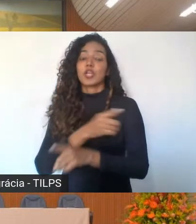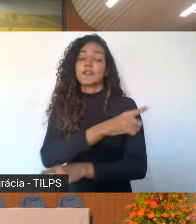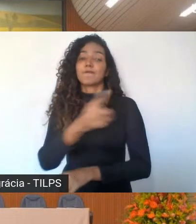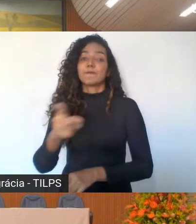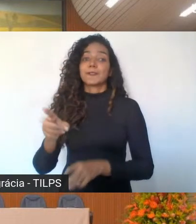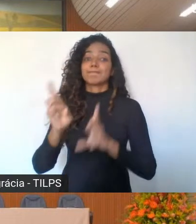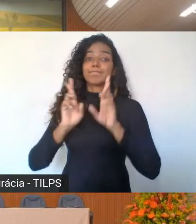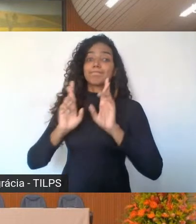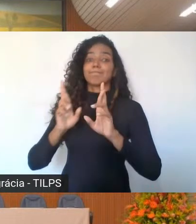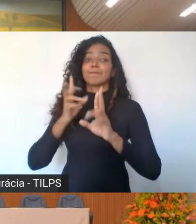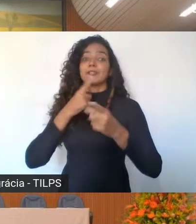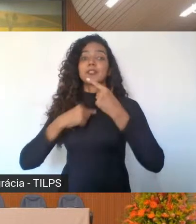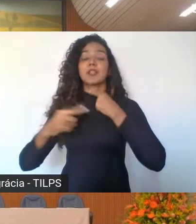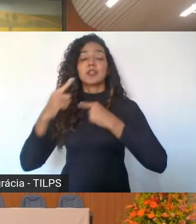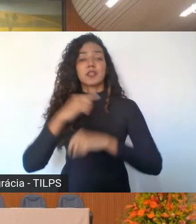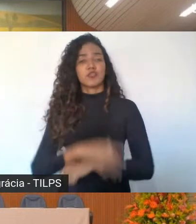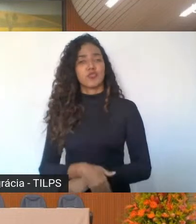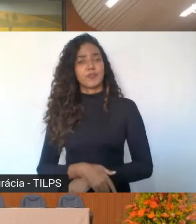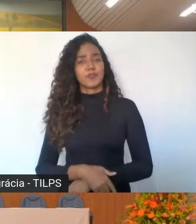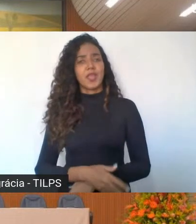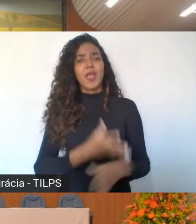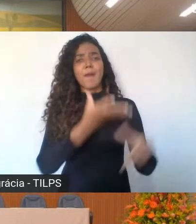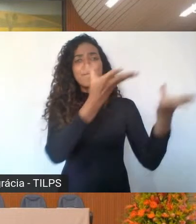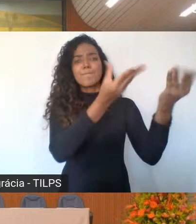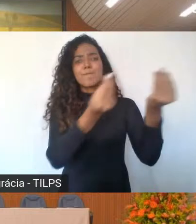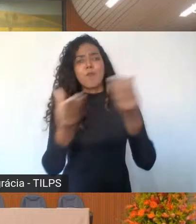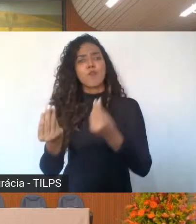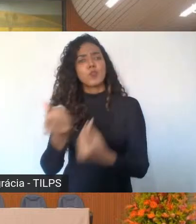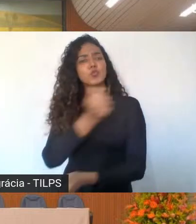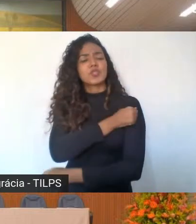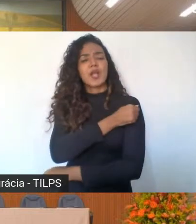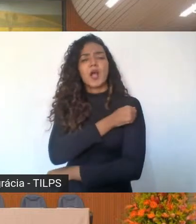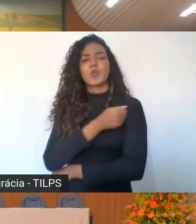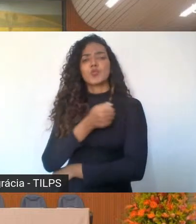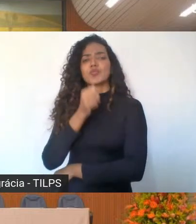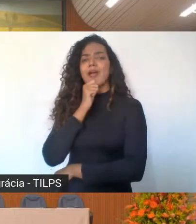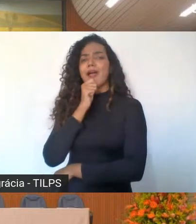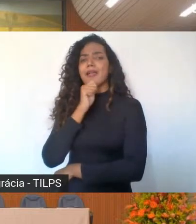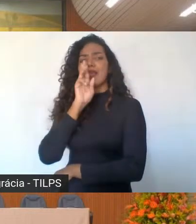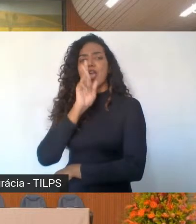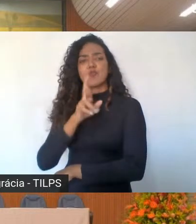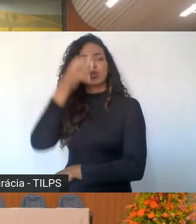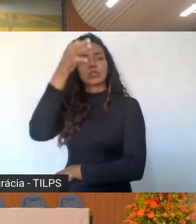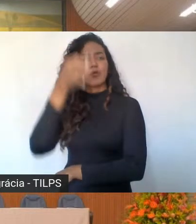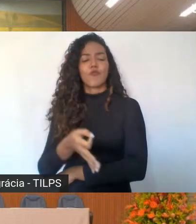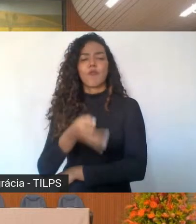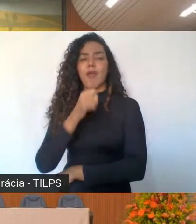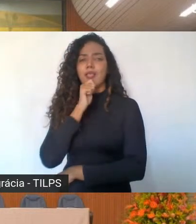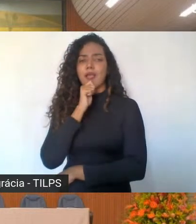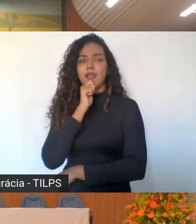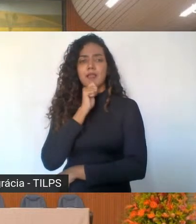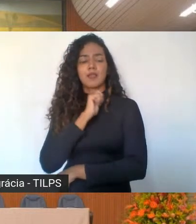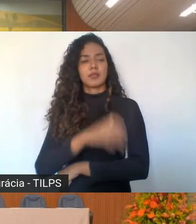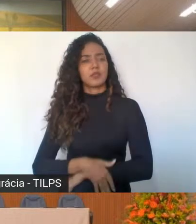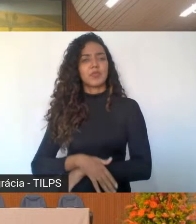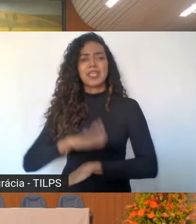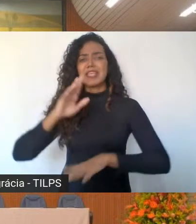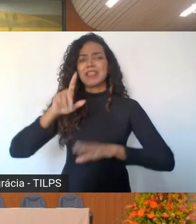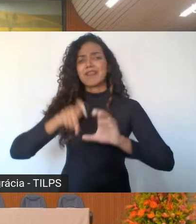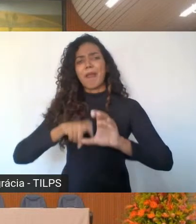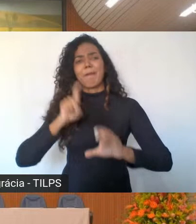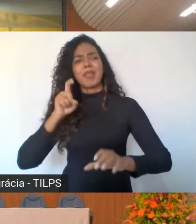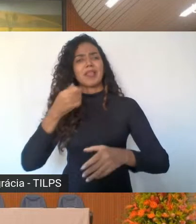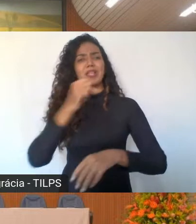as vagas não confirmadas, independentemente de 20.1, de 20.2, se é estudante veterano há